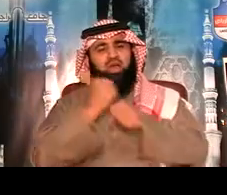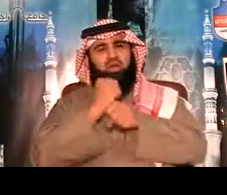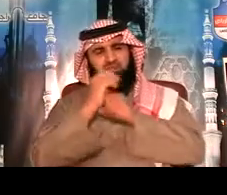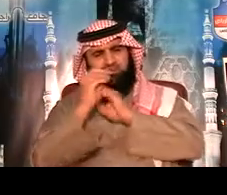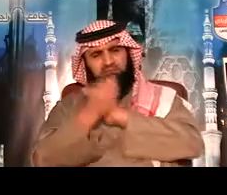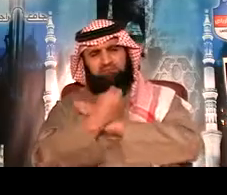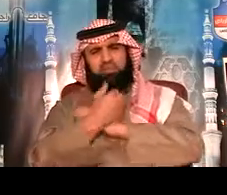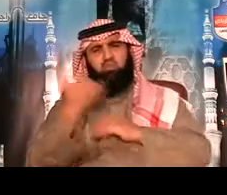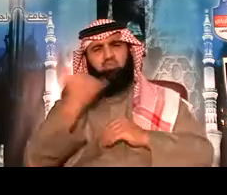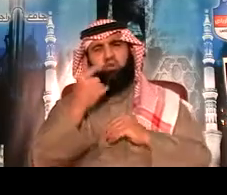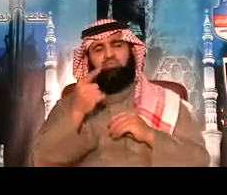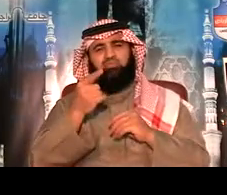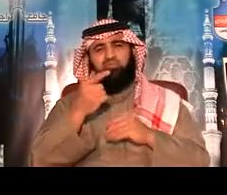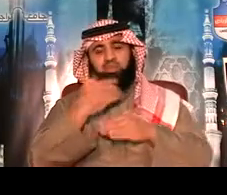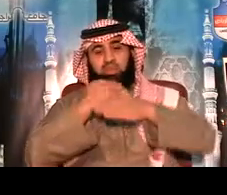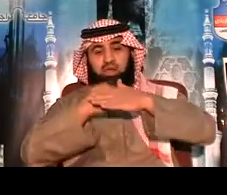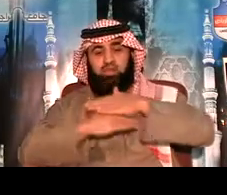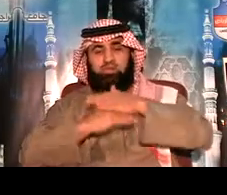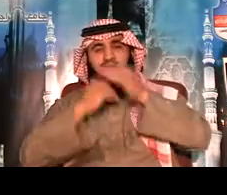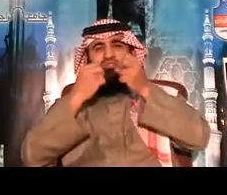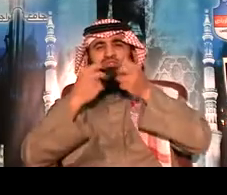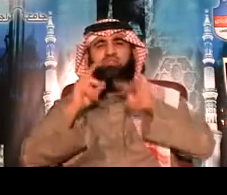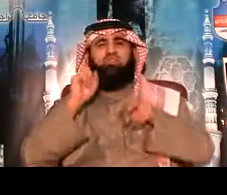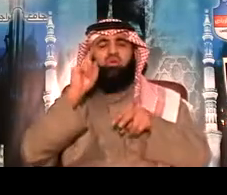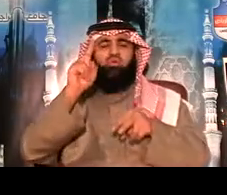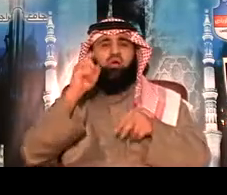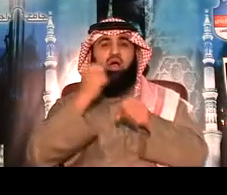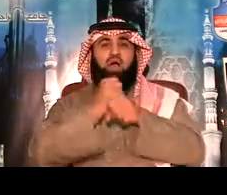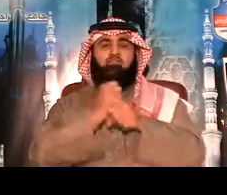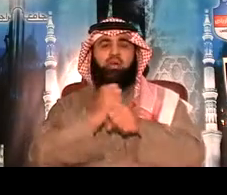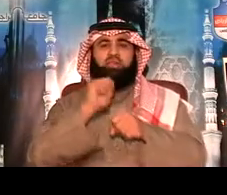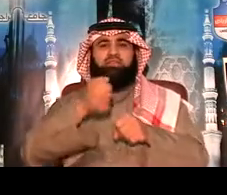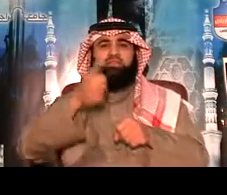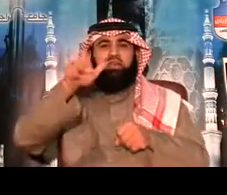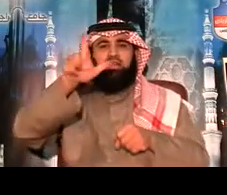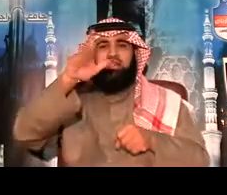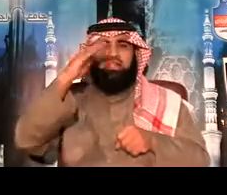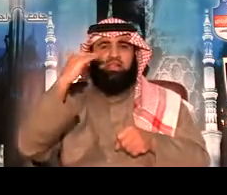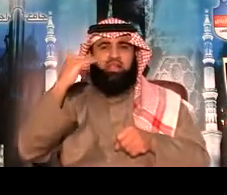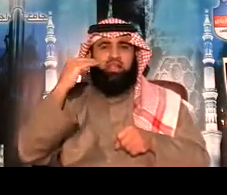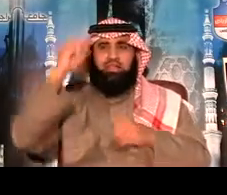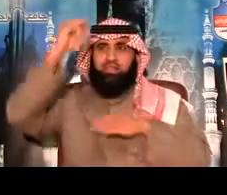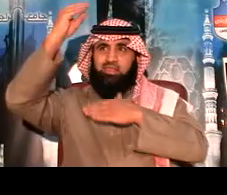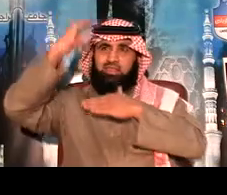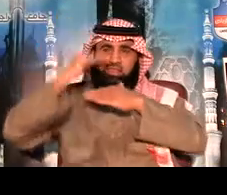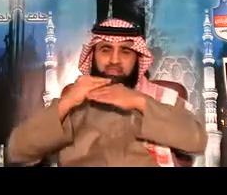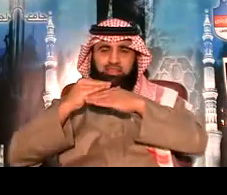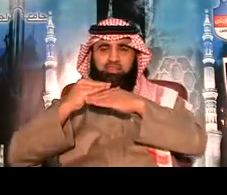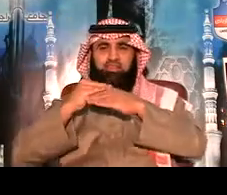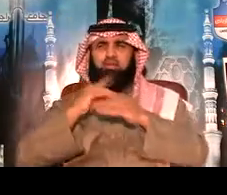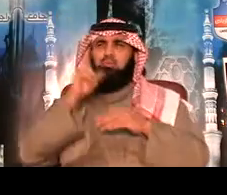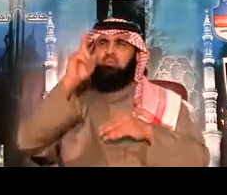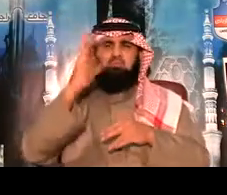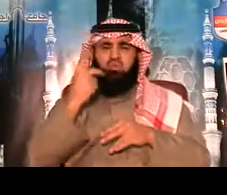ما توضع في قبرك يأتيك عملك الصالح بصورة حسنة، فتقول: من أنت؟ فوجهك